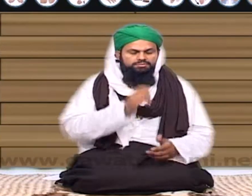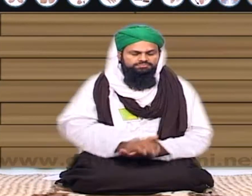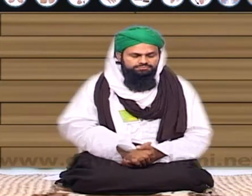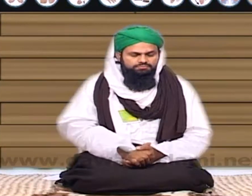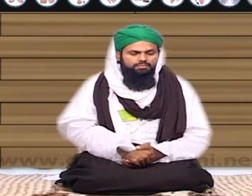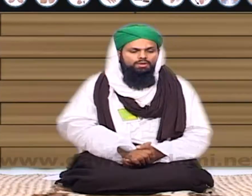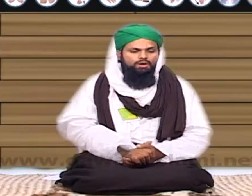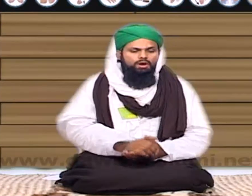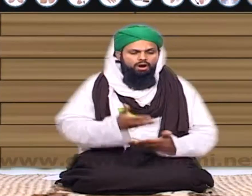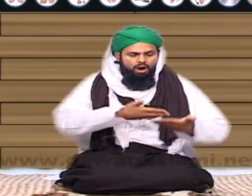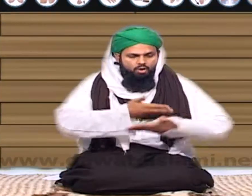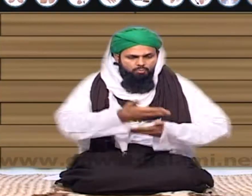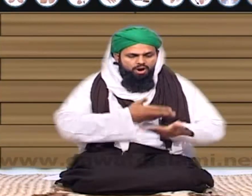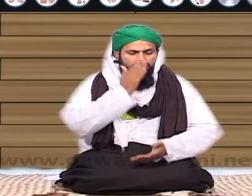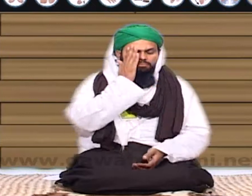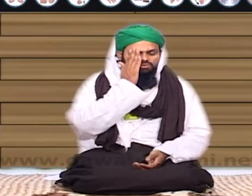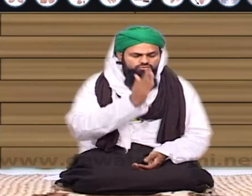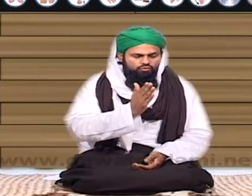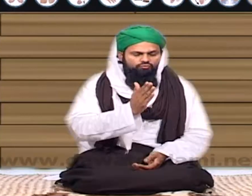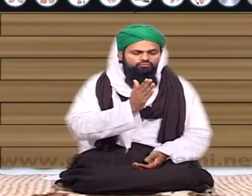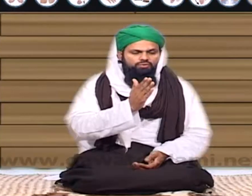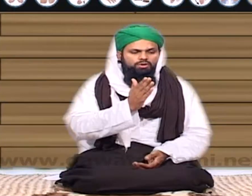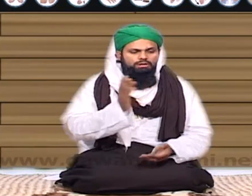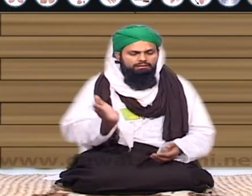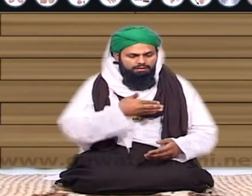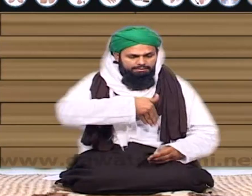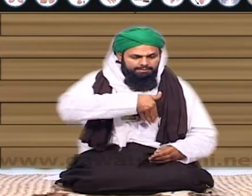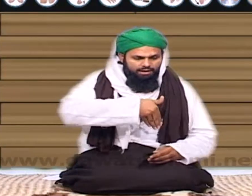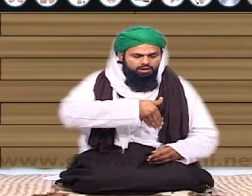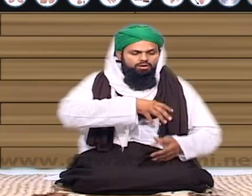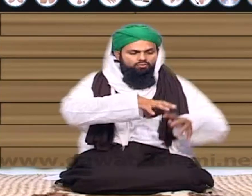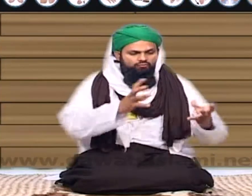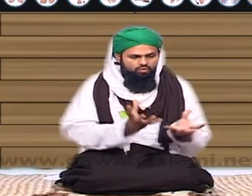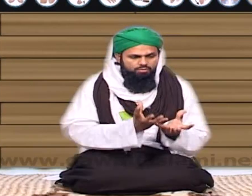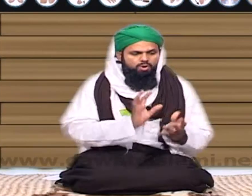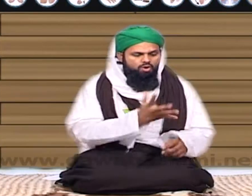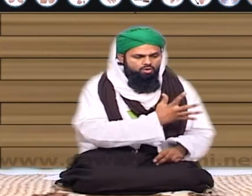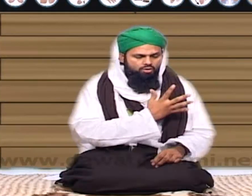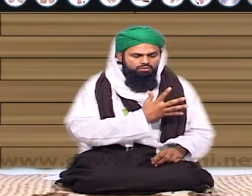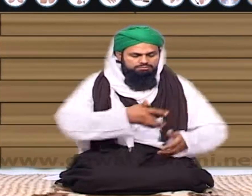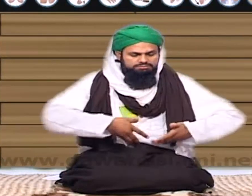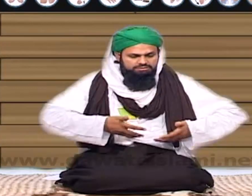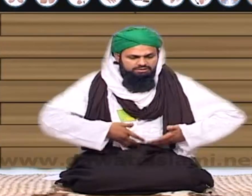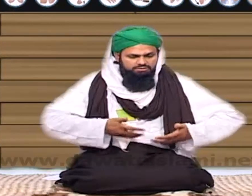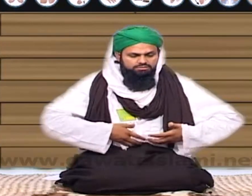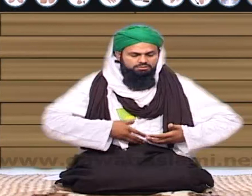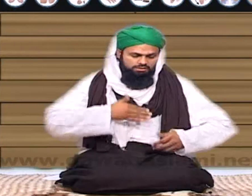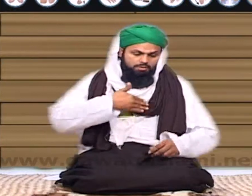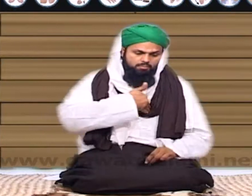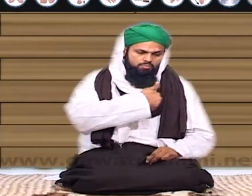پھنسا ہوا ہے، یہ اپنے کاروبار میں مصروف ہوتا ہے، یہ اپنے کھیل تماشے میں مشغول ہوتا ہے، اور موت